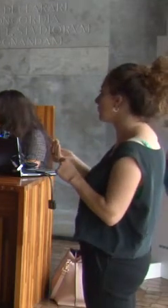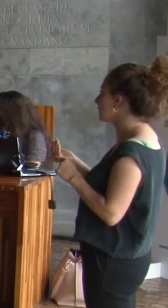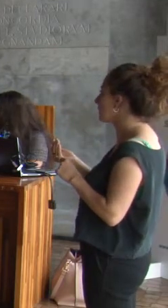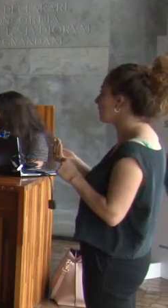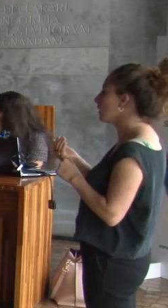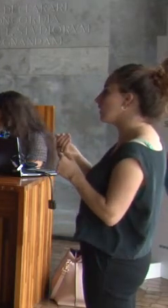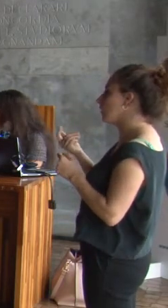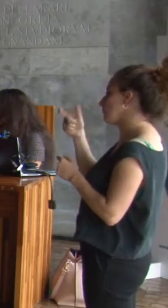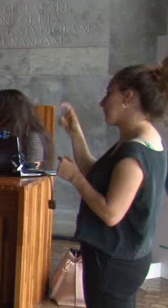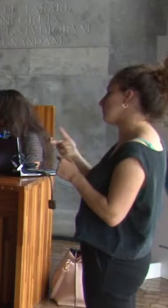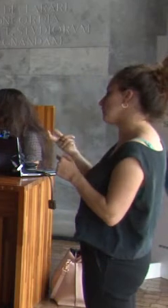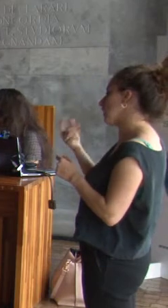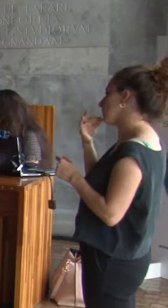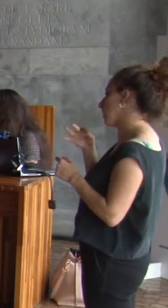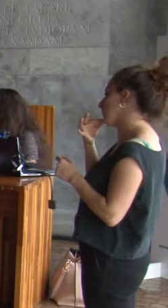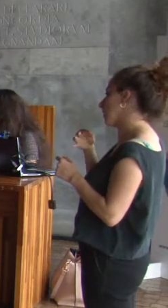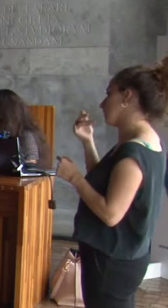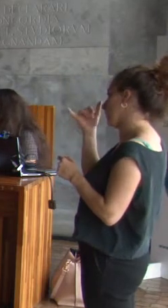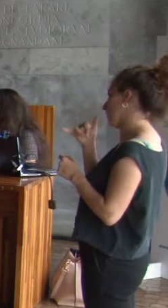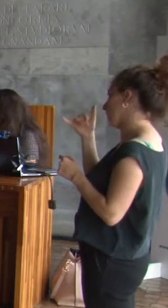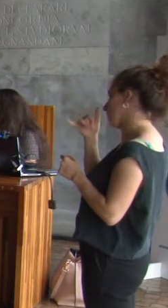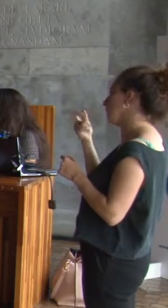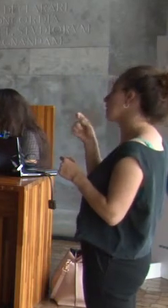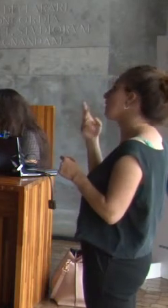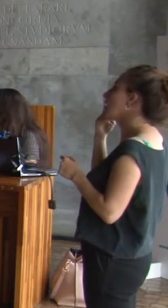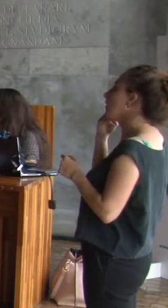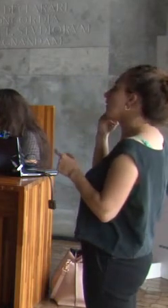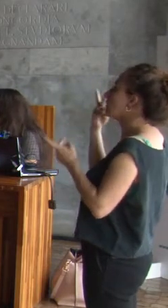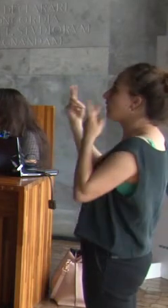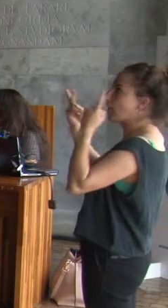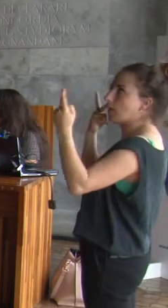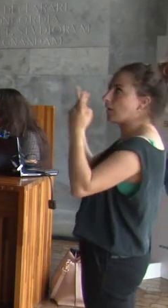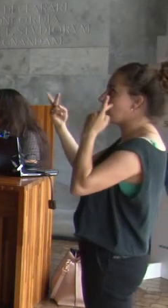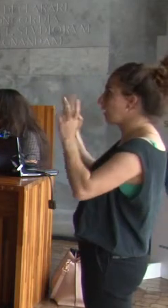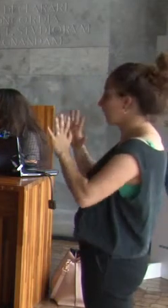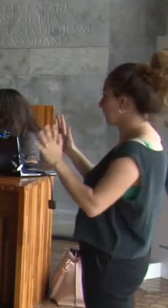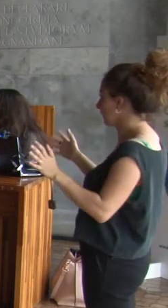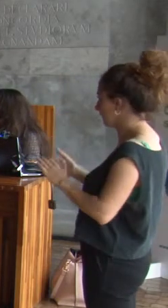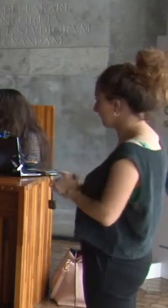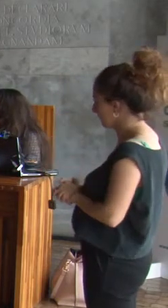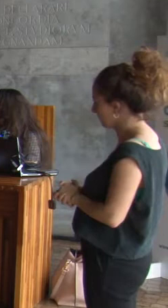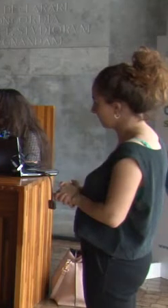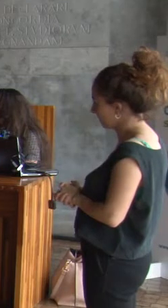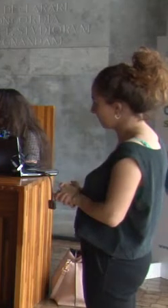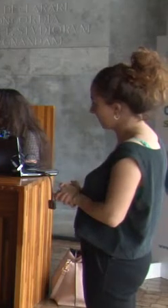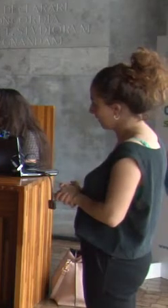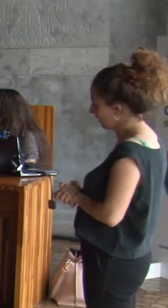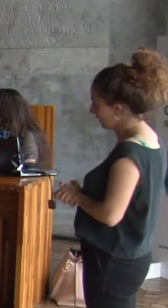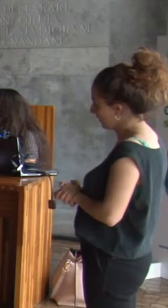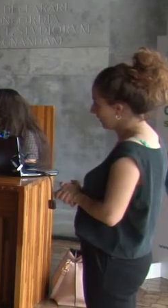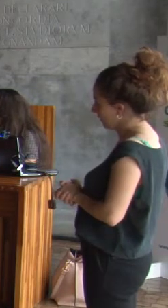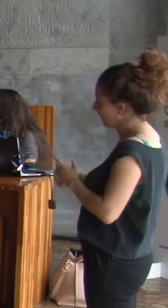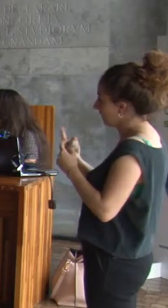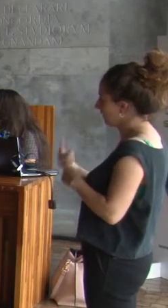presta attenzione perché si basa esclusivamente sul senso della vista. Quindi queste